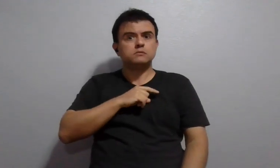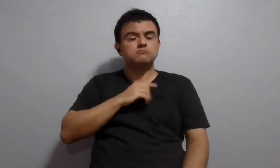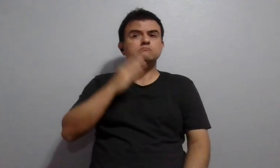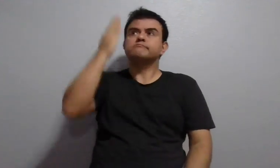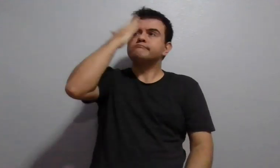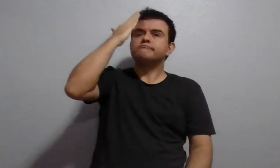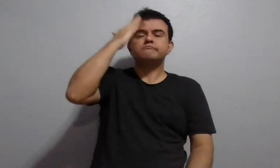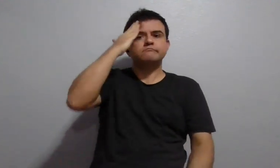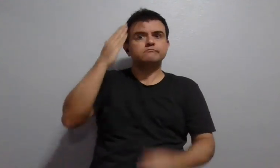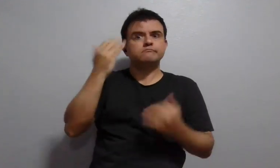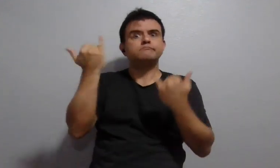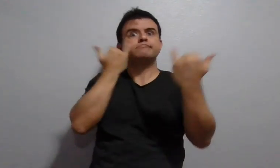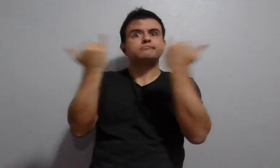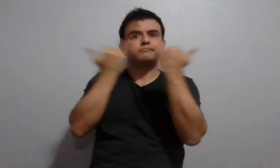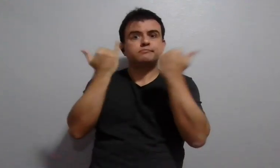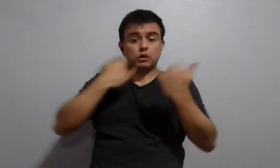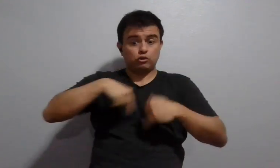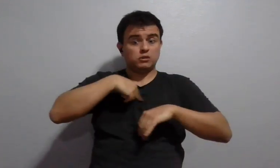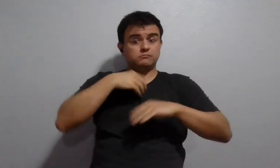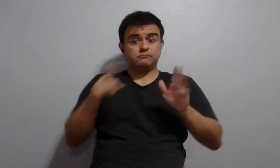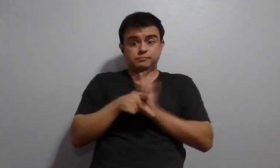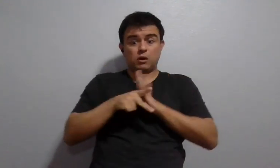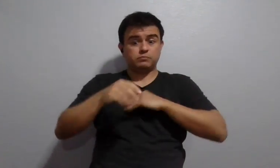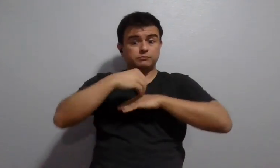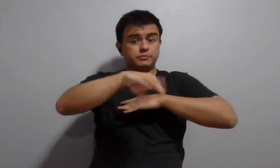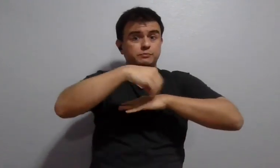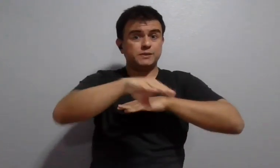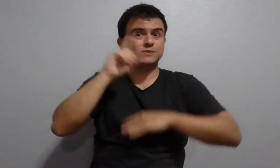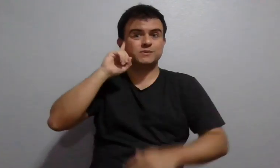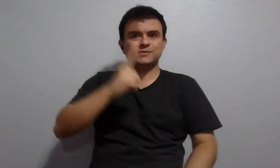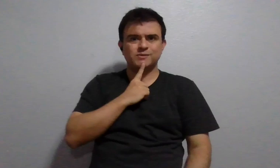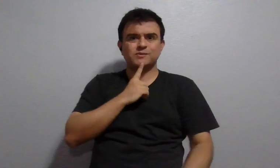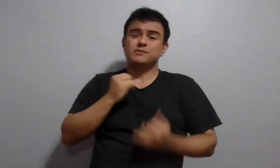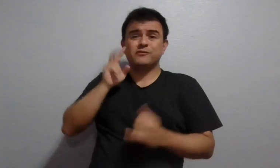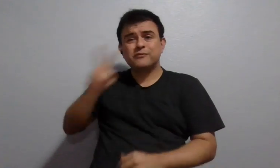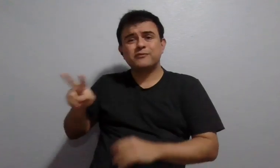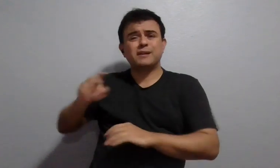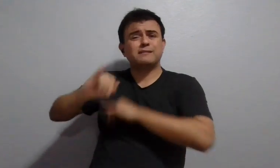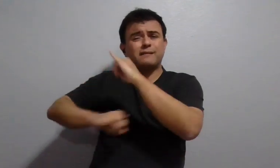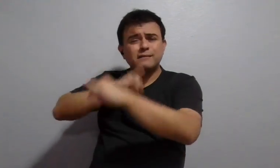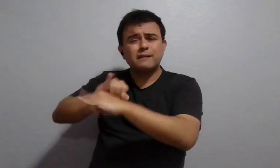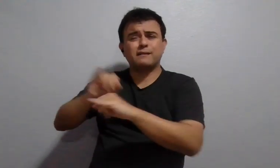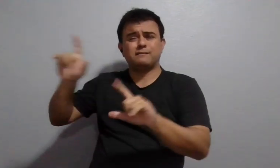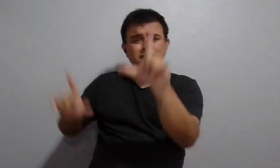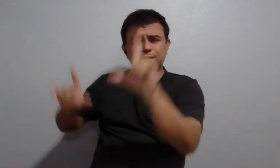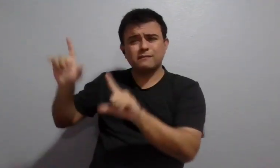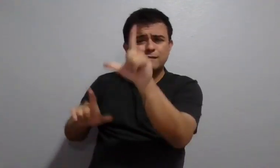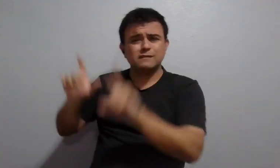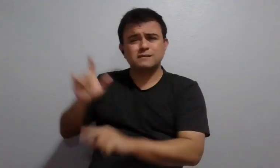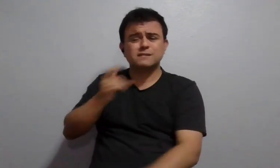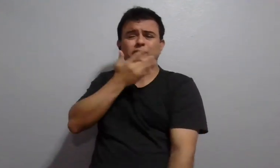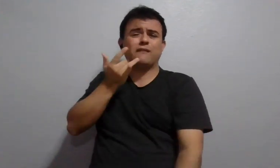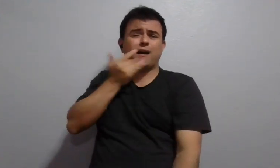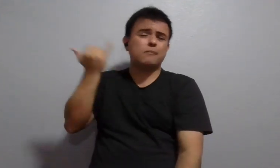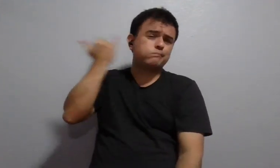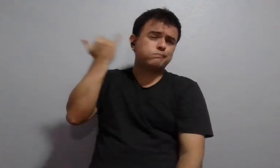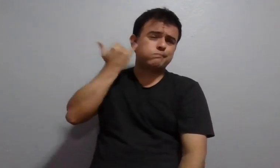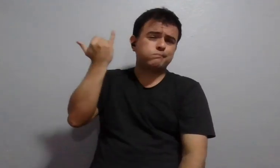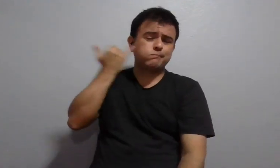informações diárias, né, pela televisão, pela internet, enfim. Então, a gente tem respondido